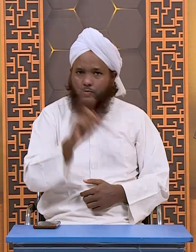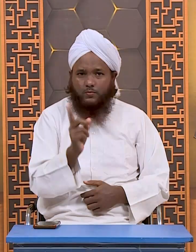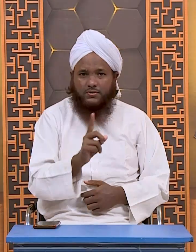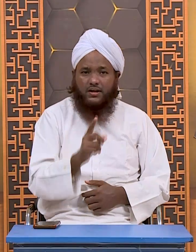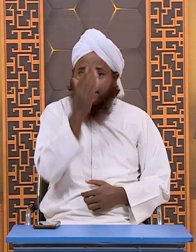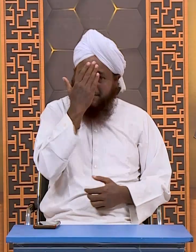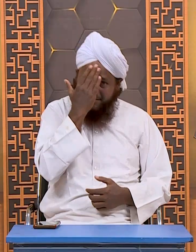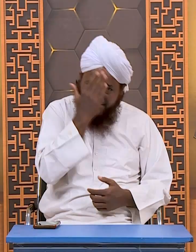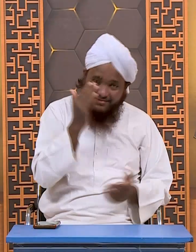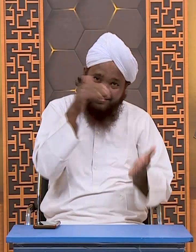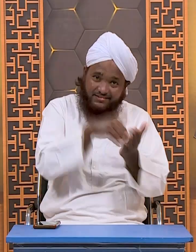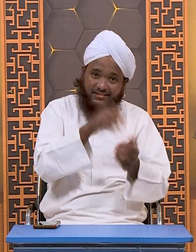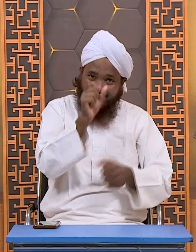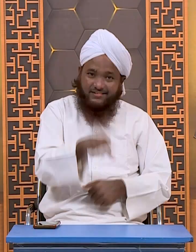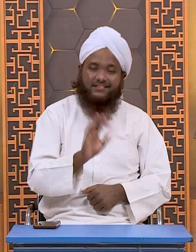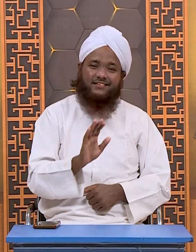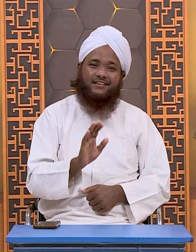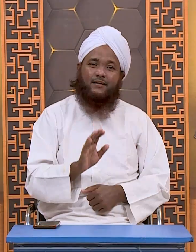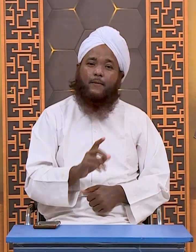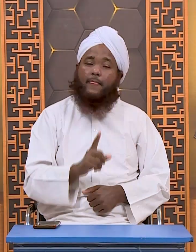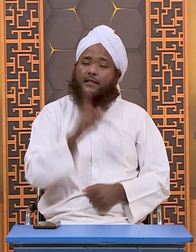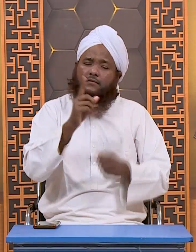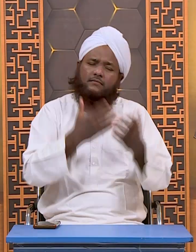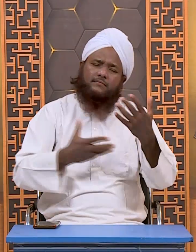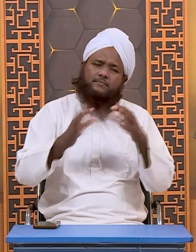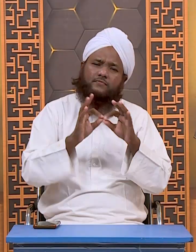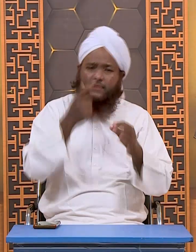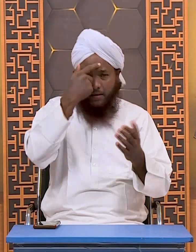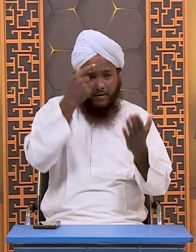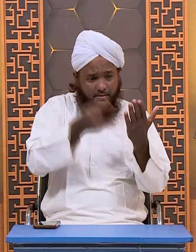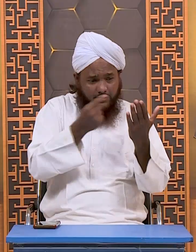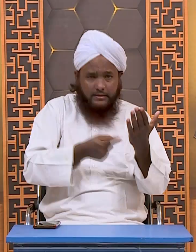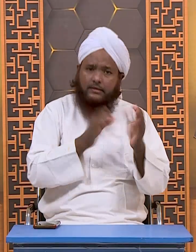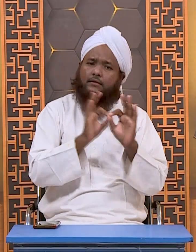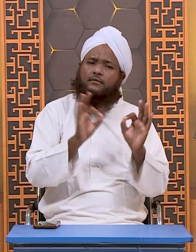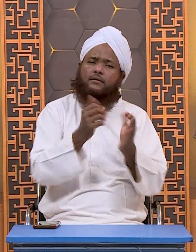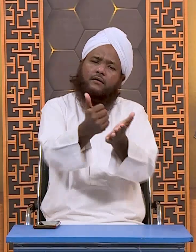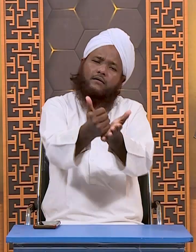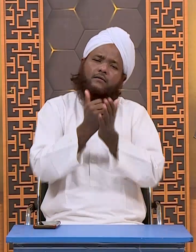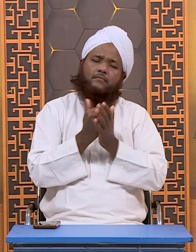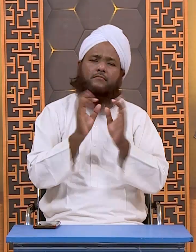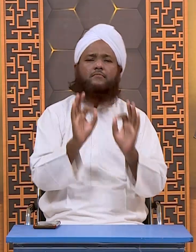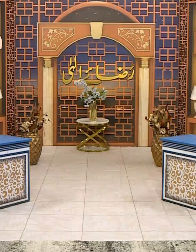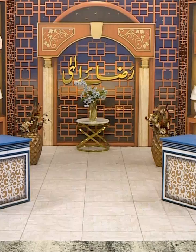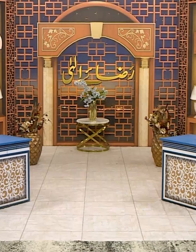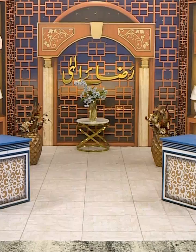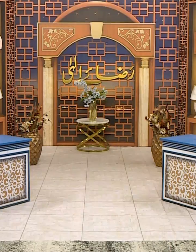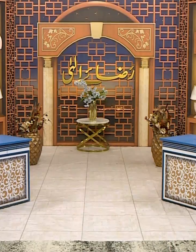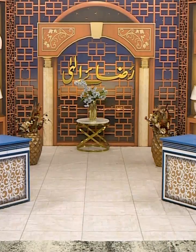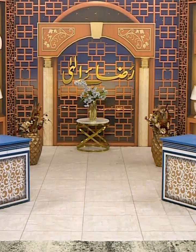شکر ادا کرتے ہیں، اور پھر اللہ پاک کی ہر تقدیر پر ہم راضی رہتے ہیں۔ مدنی چینل کے ناظرین، دیکھا جاتا ہے کہ